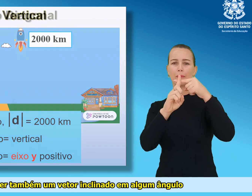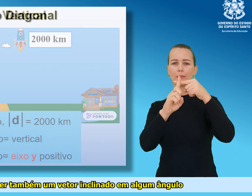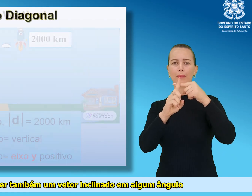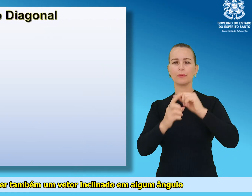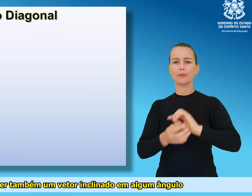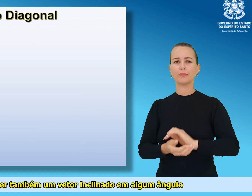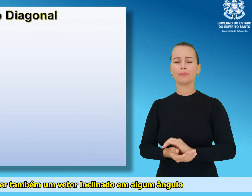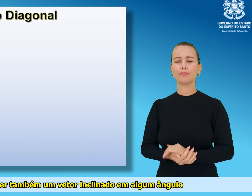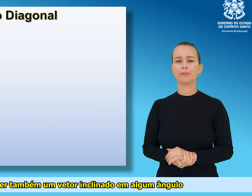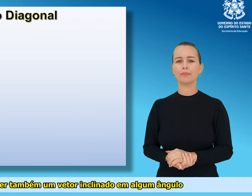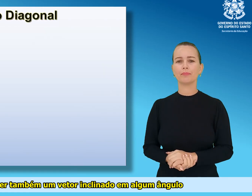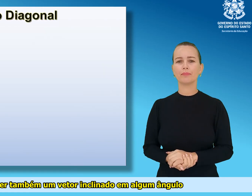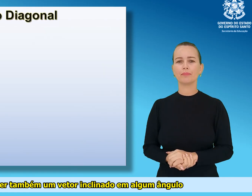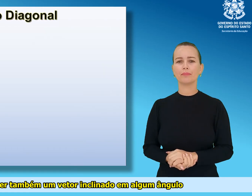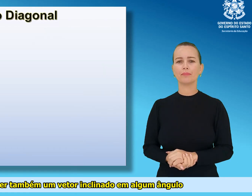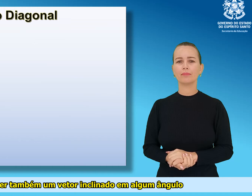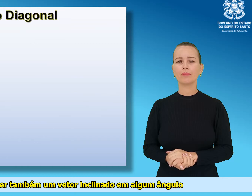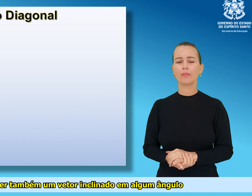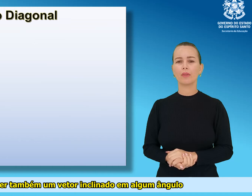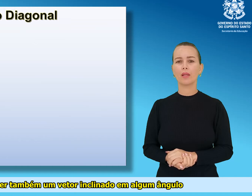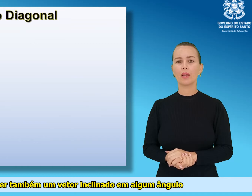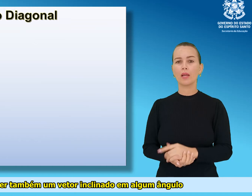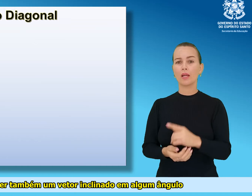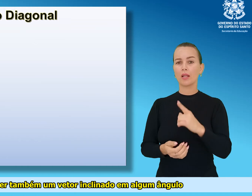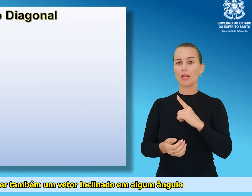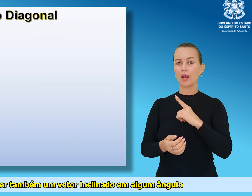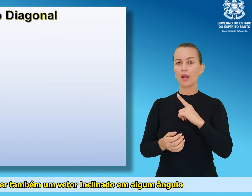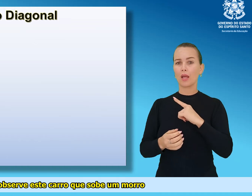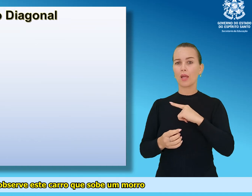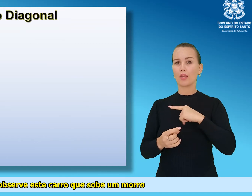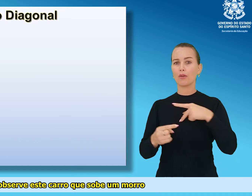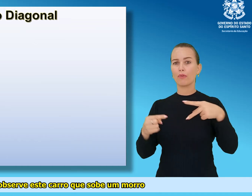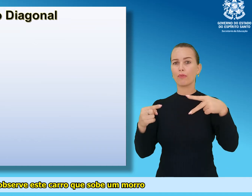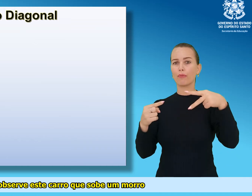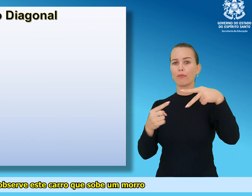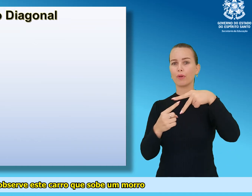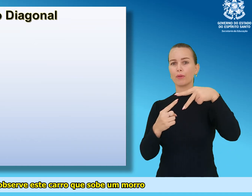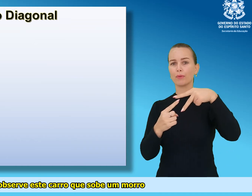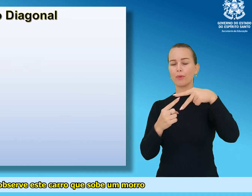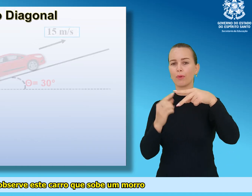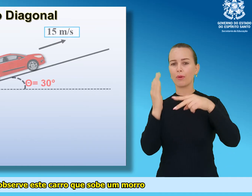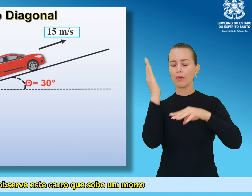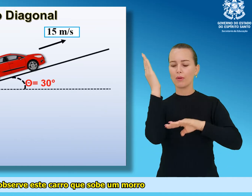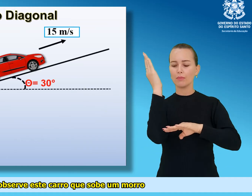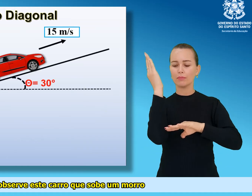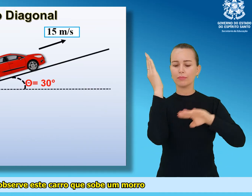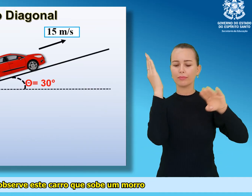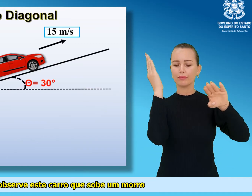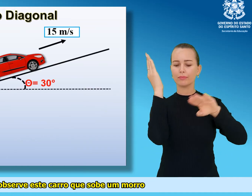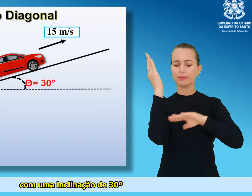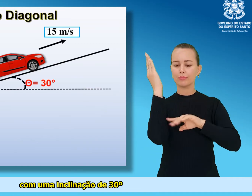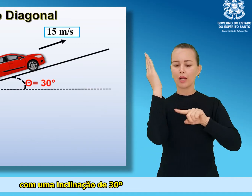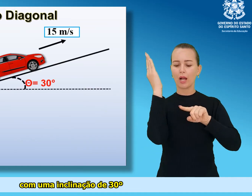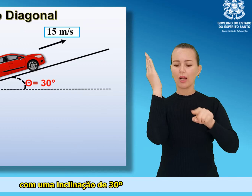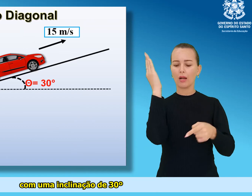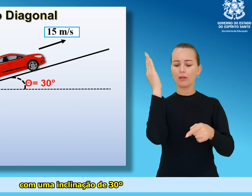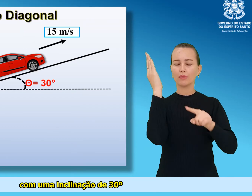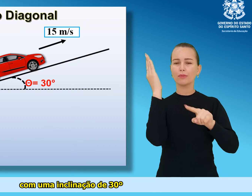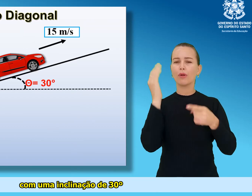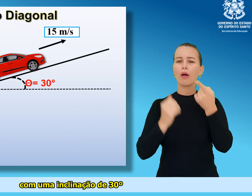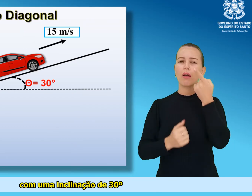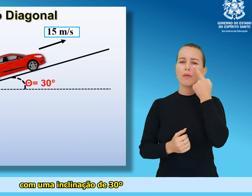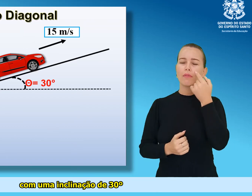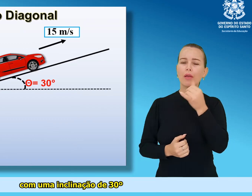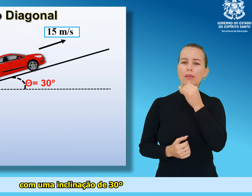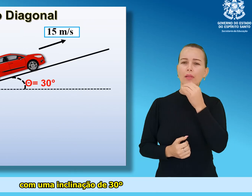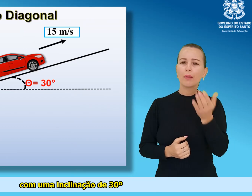Podemos ter também um vetor inclinado com algum ângulo. Observe este carro que sobe um morro com uma inclinação